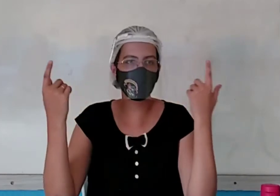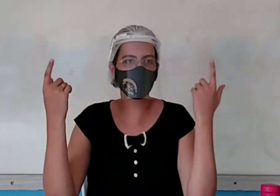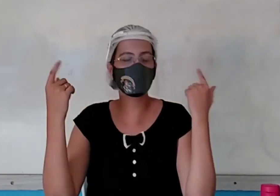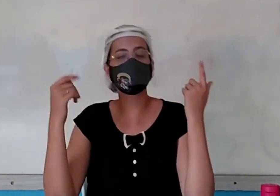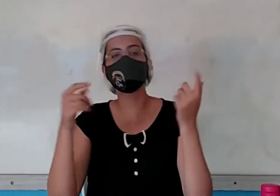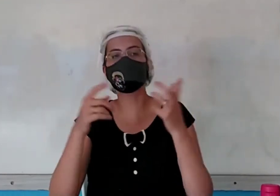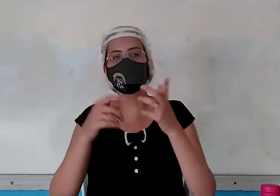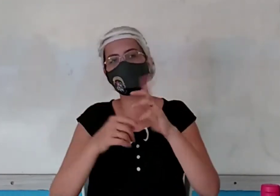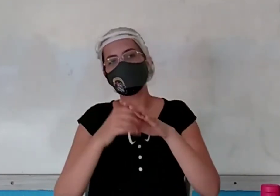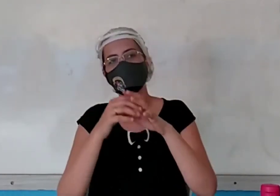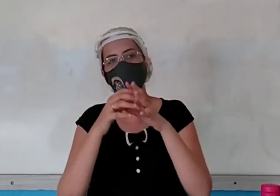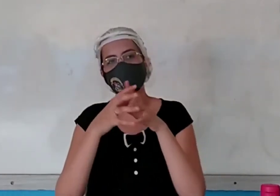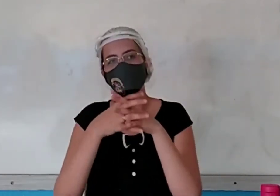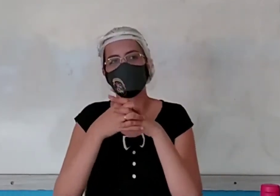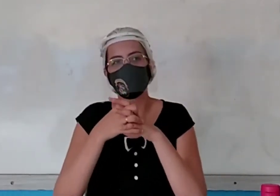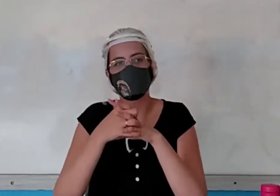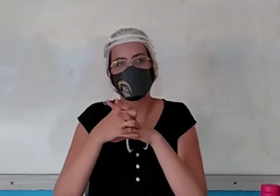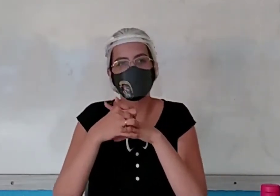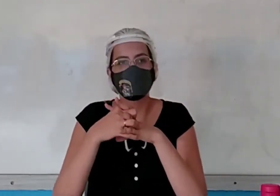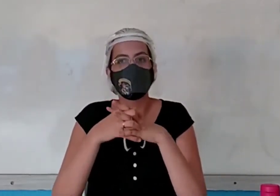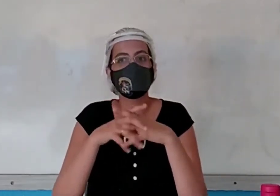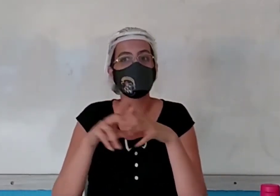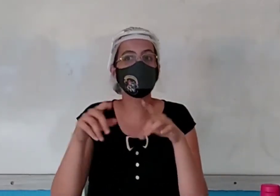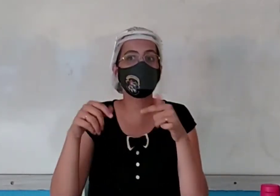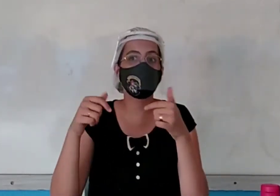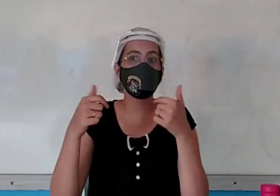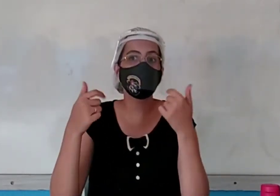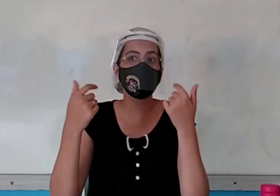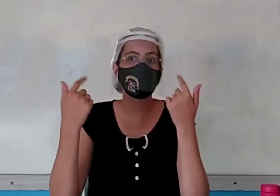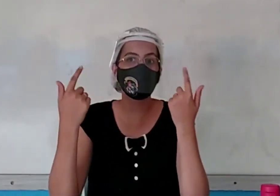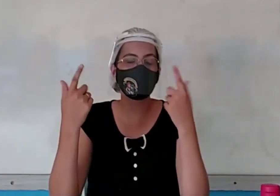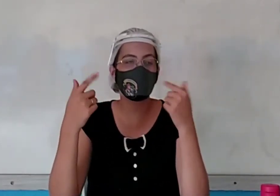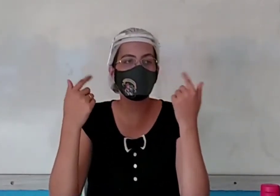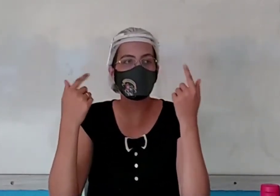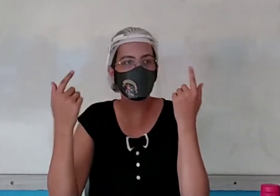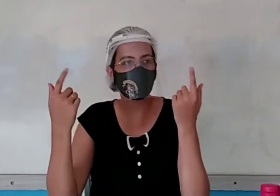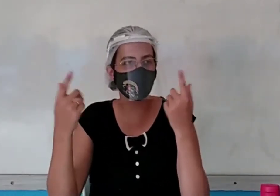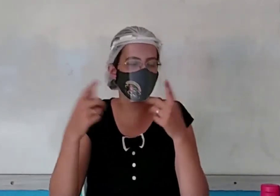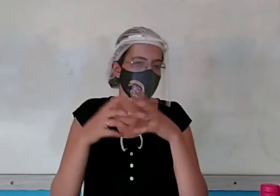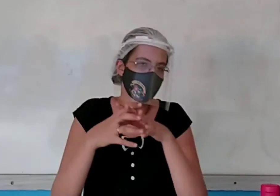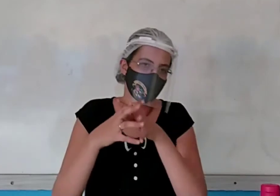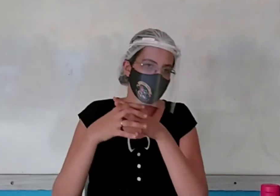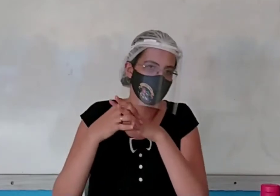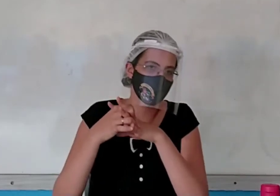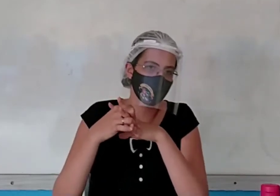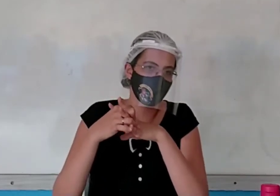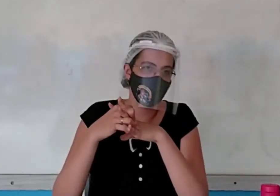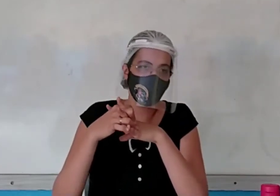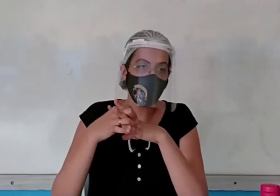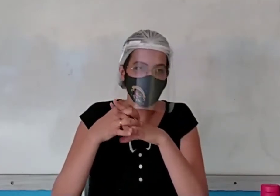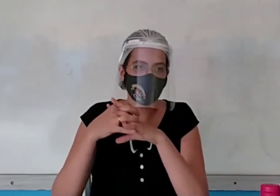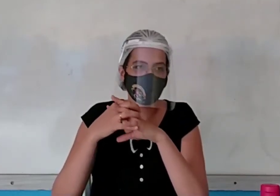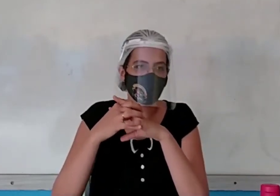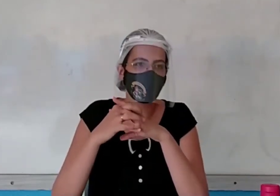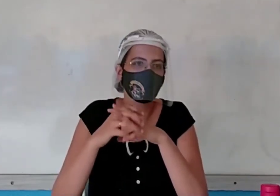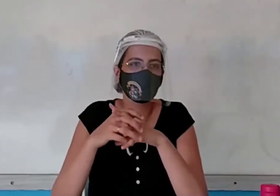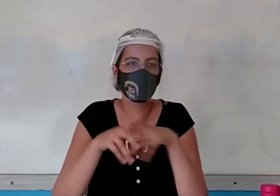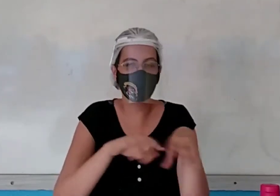vendo? Quem nunca disse isso? Ou quem nunca ouviu alguém dizendo isso? É comum. Uma pessoa está aqui